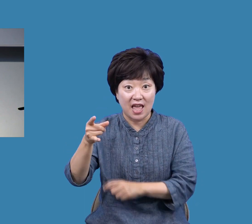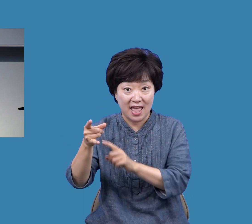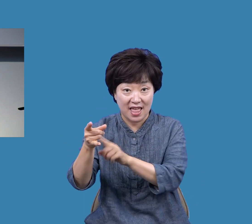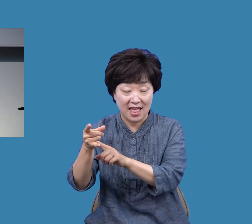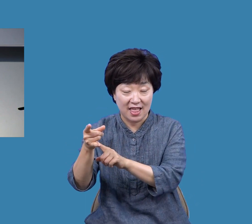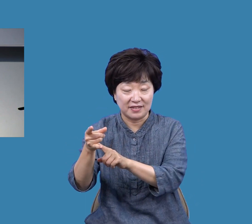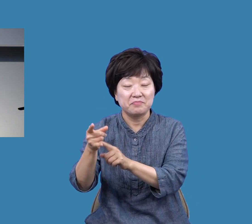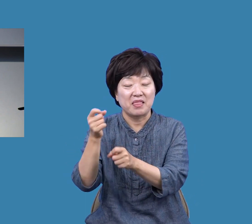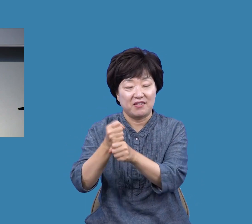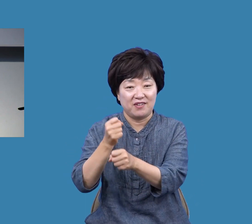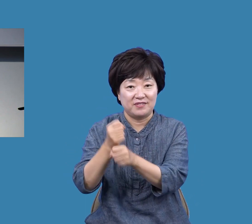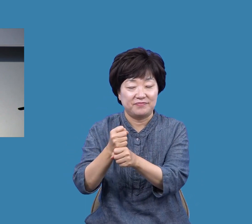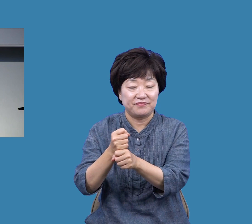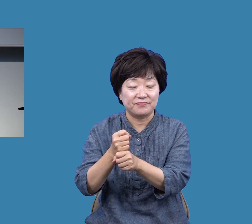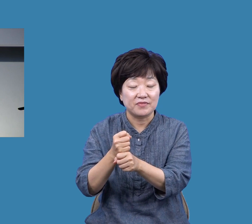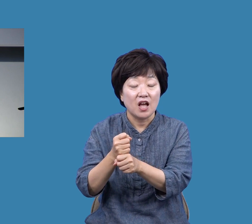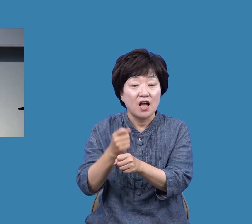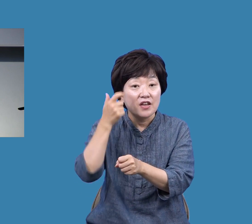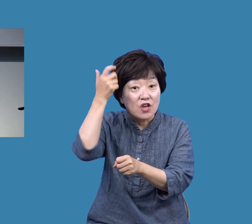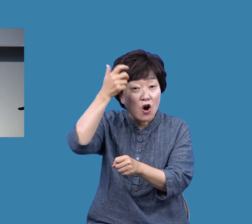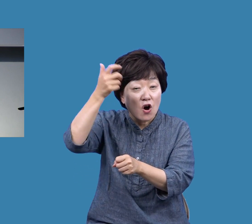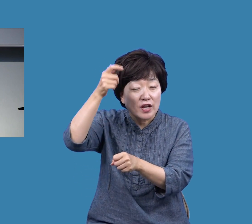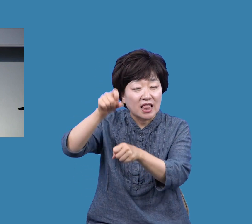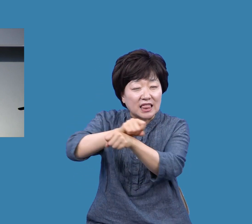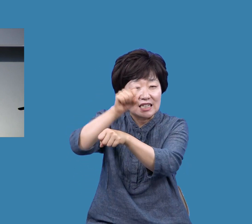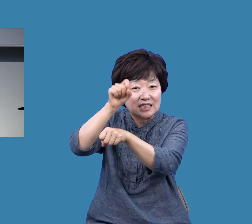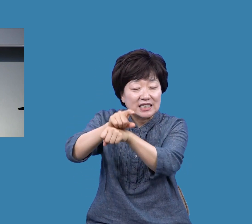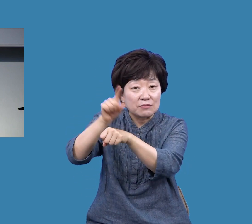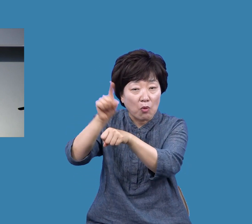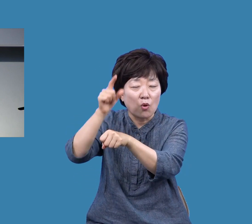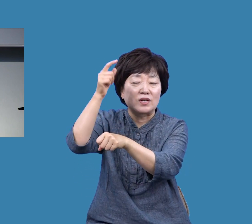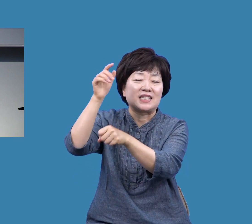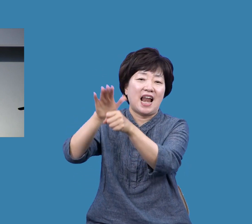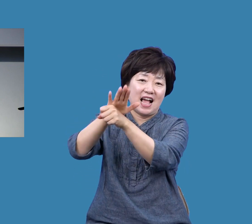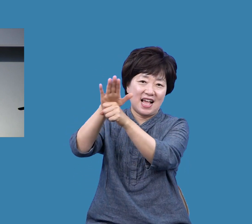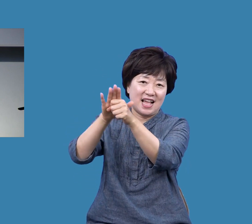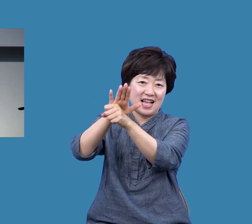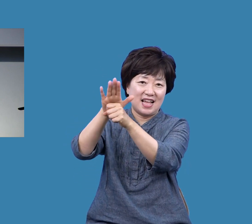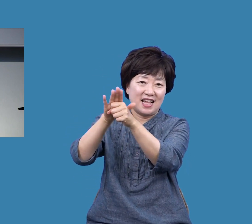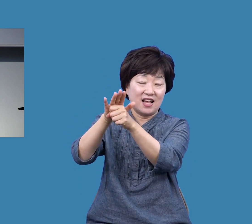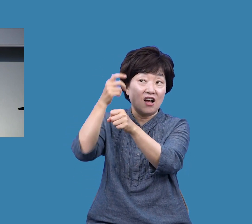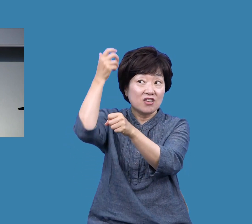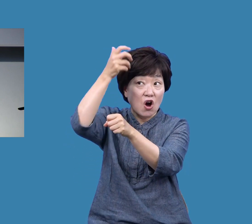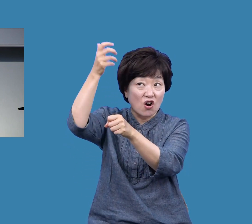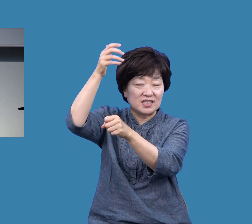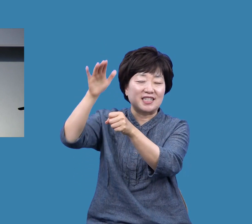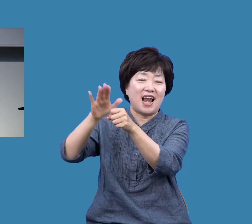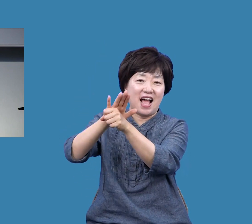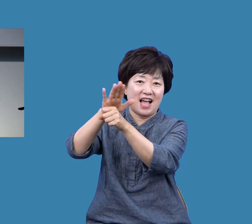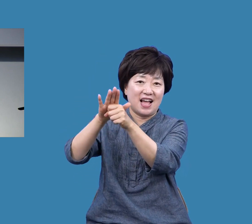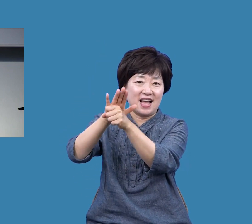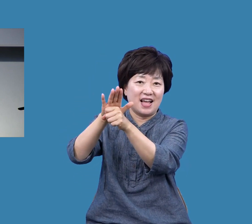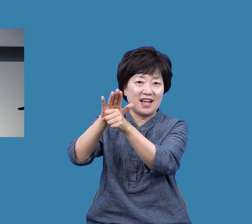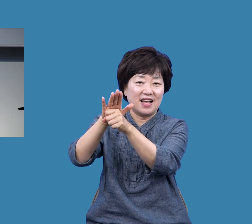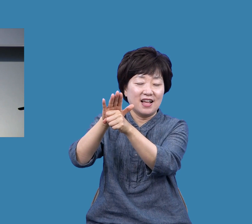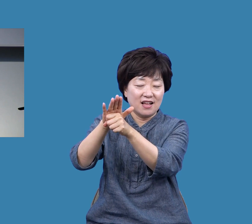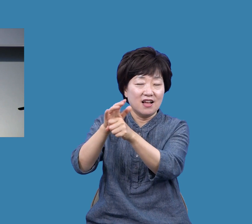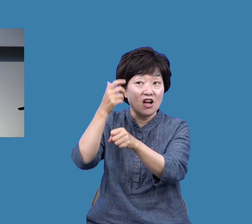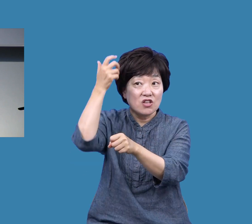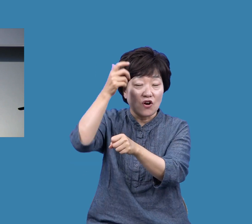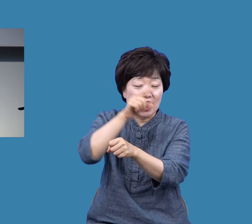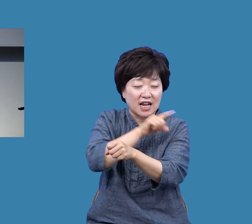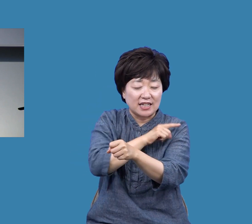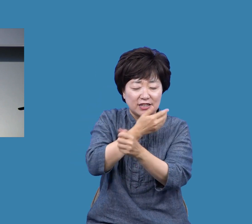하나님은 사랑이시라. 그래서 고린도전서 13장에 가면 이제 사랑장에 대한 얘기가 쭉 나오지요. 그러니까 영의 가장 중요한